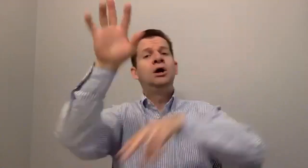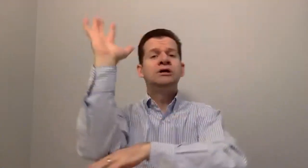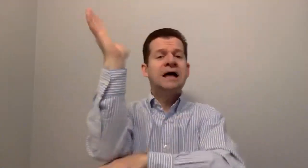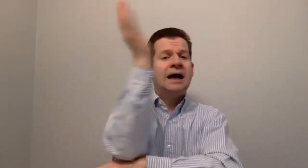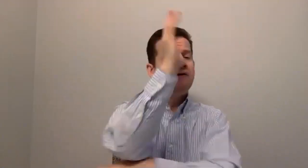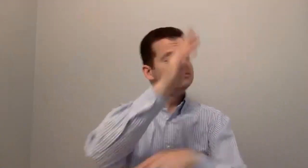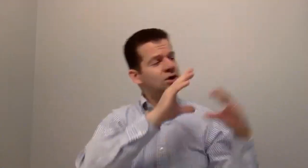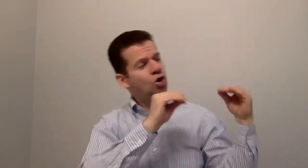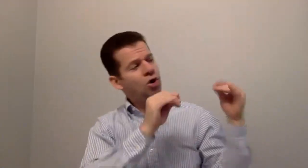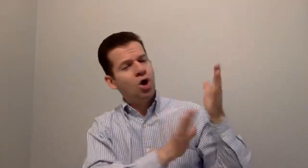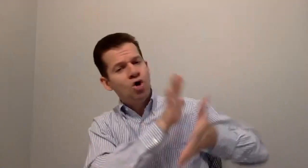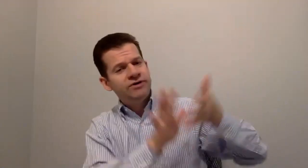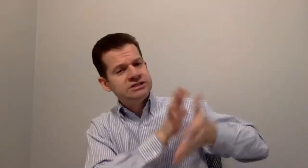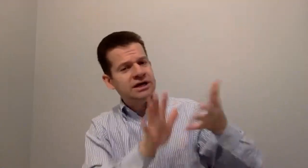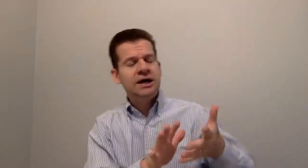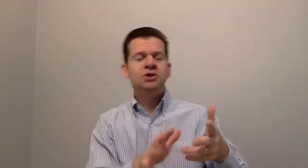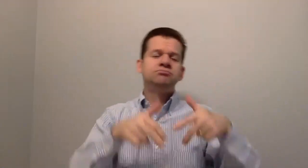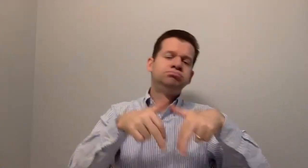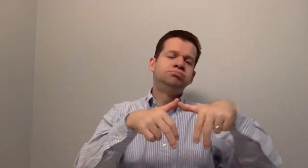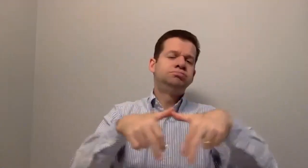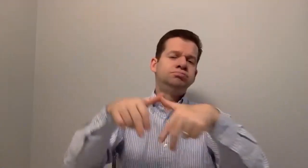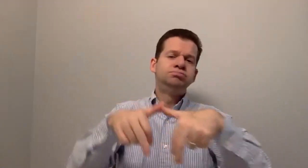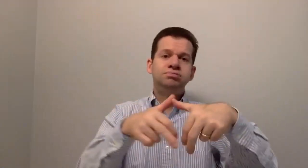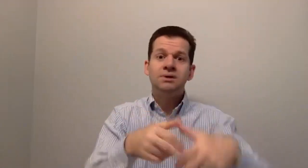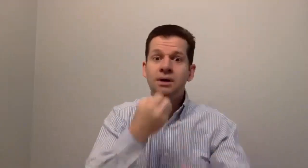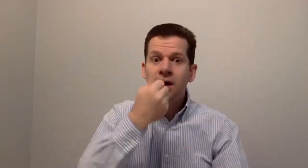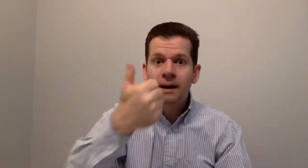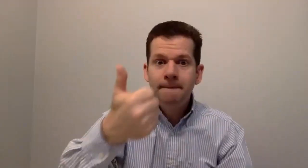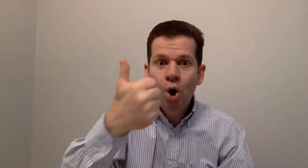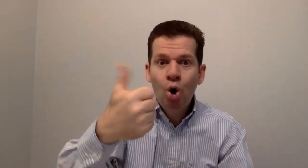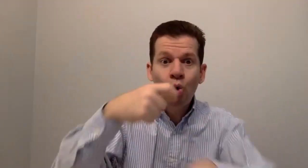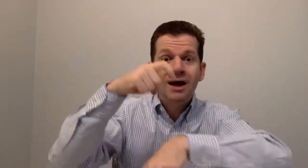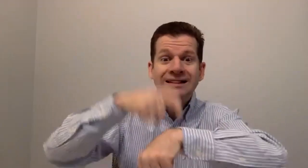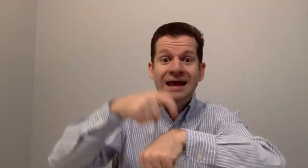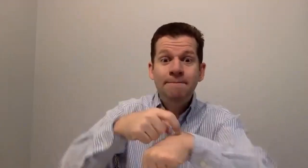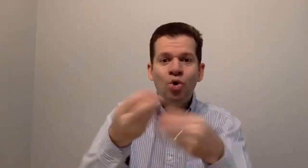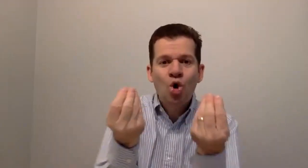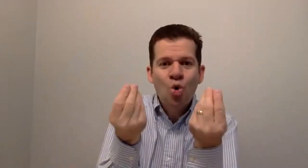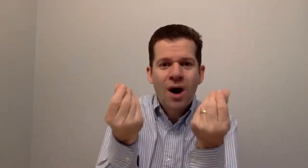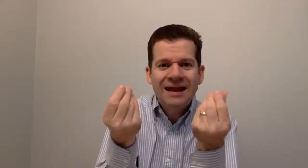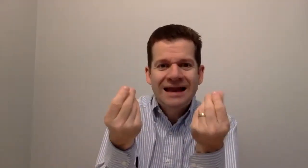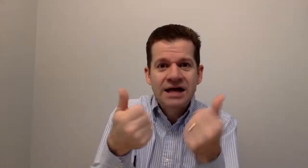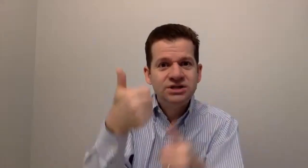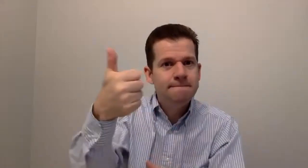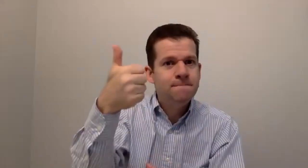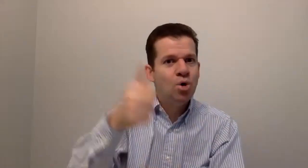olhando as árvores, conversando. É bom, tempo, qualidade